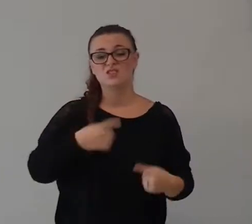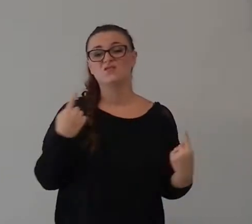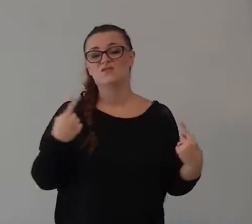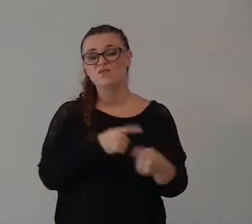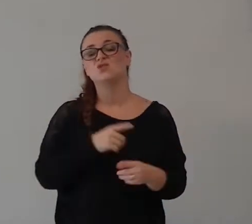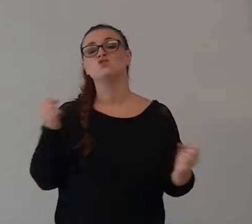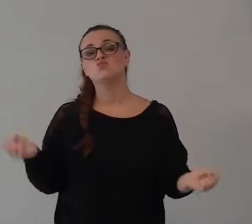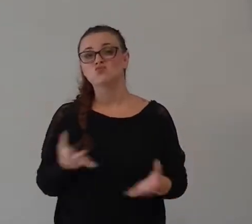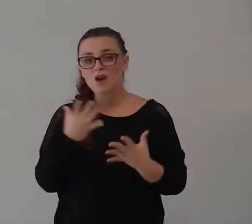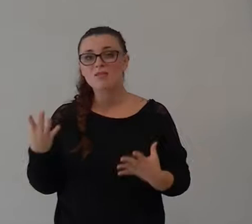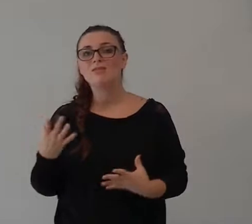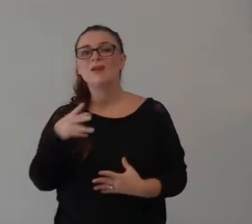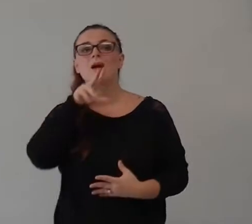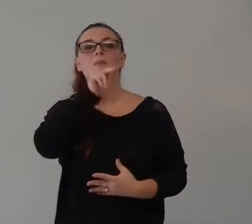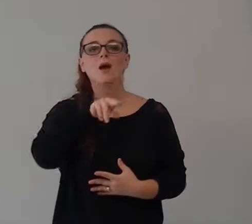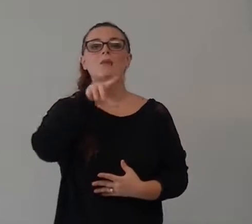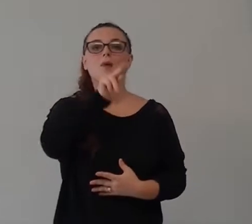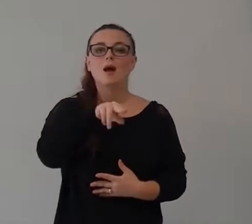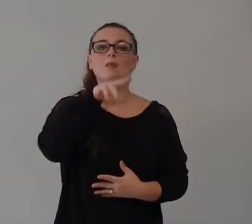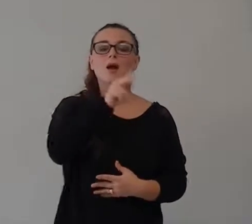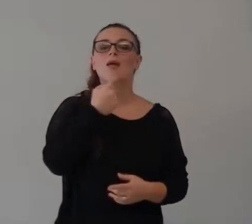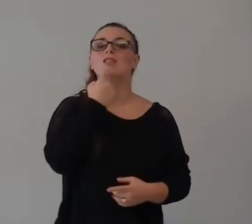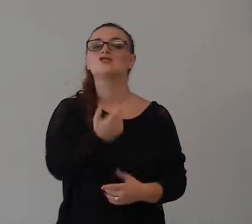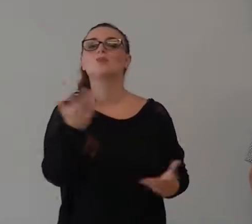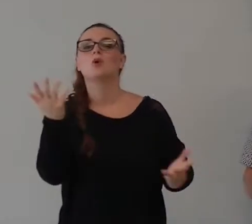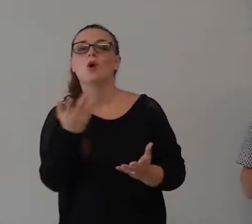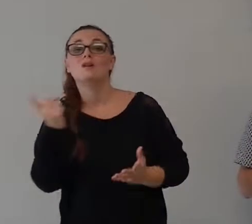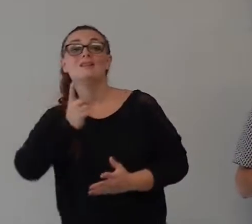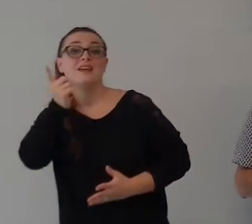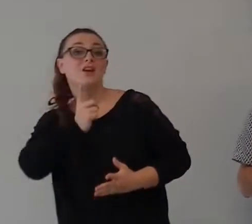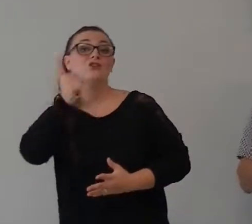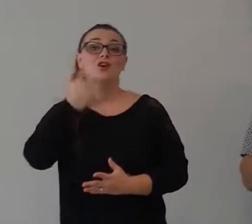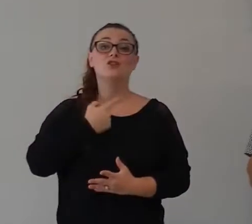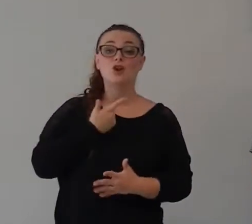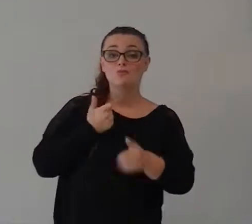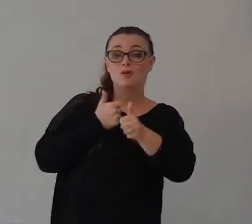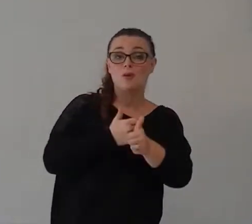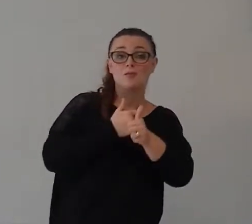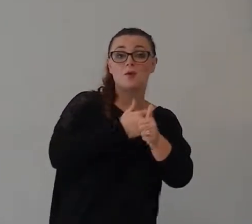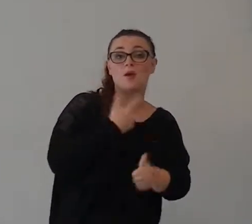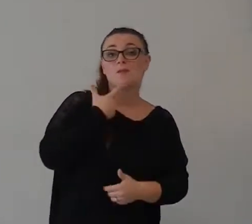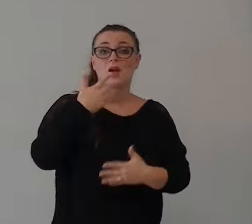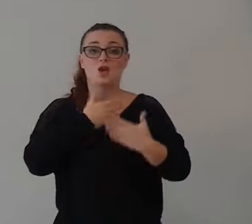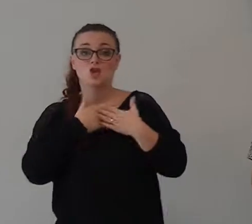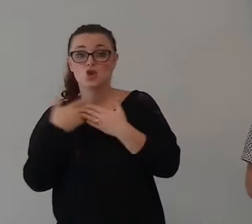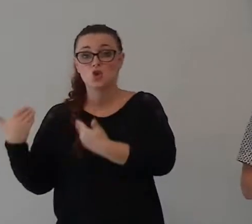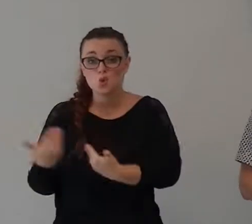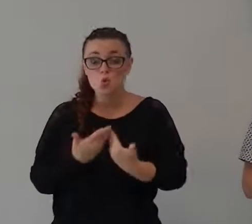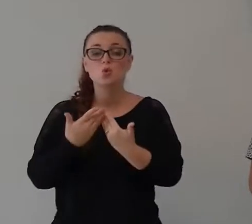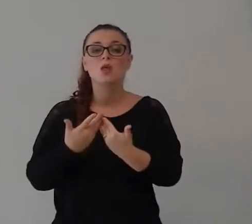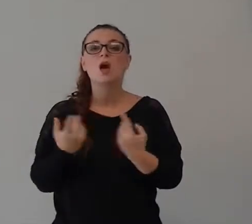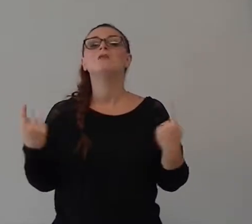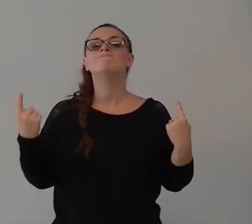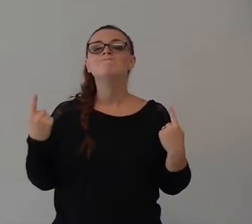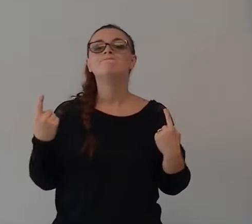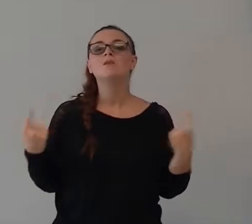ci troviamo a dover fare con il Signore ci tiriamo un pochino dietro. Cosa, no? Cosa da vedremo